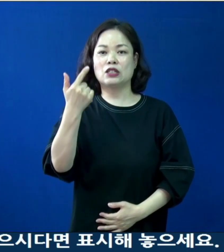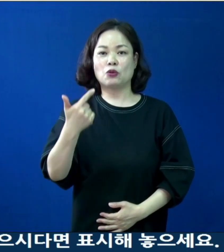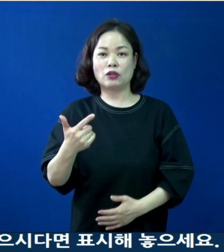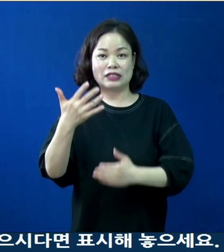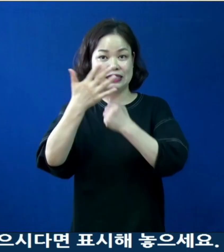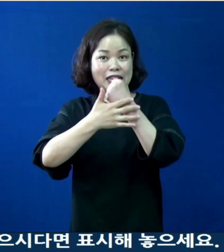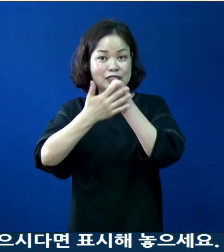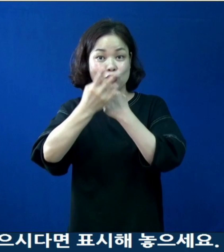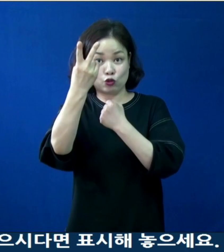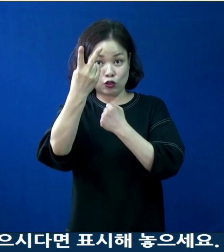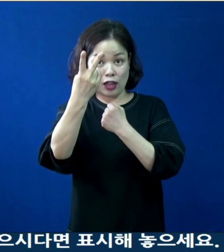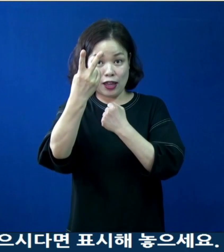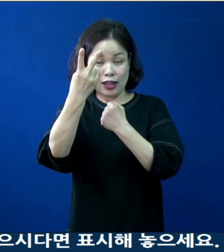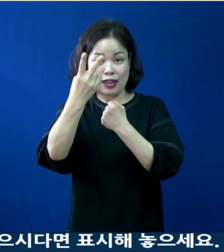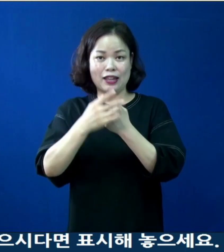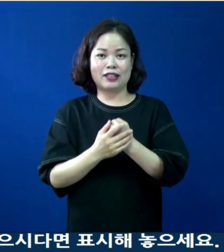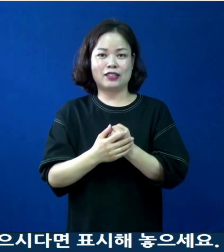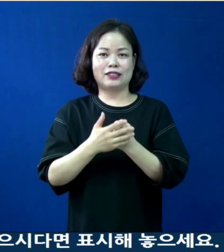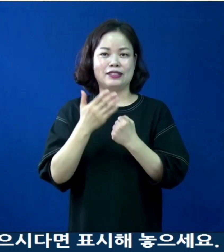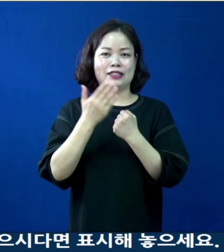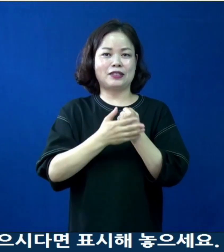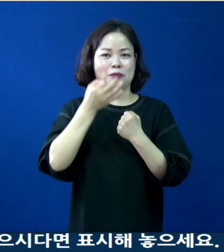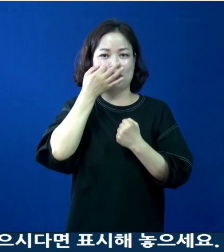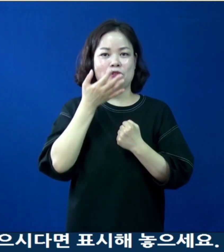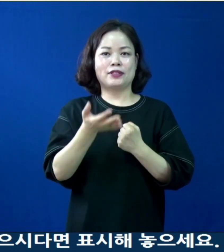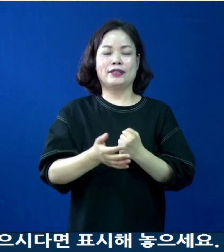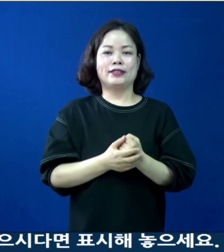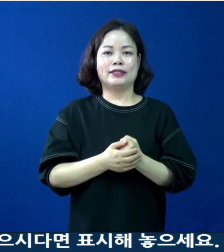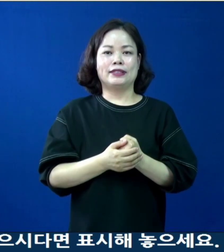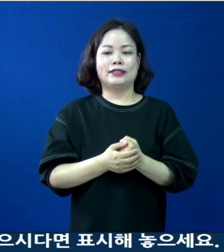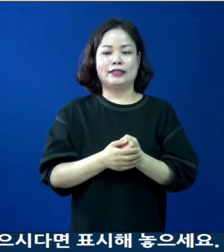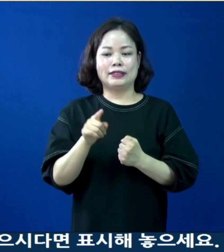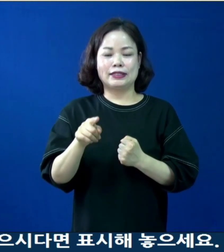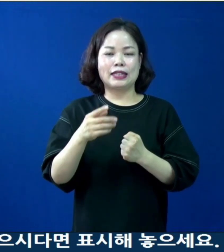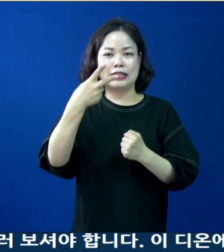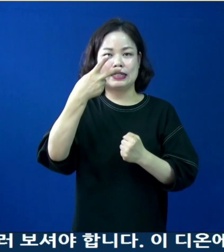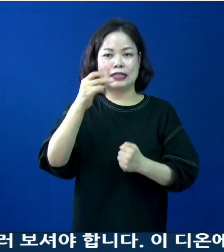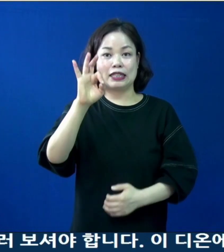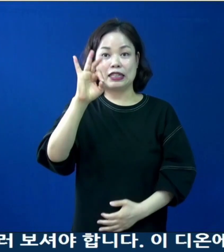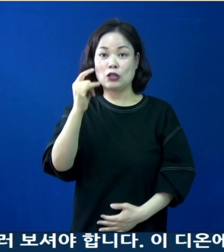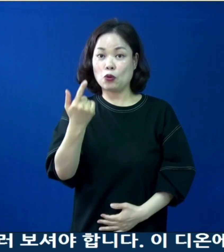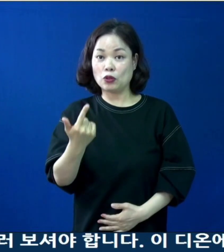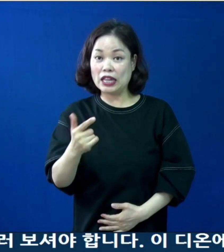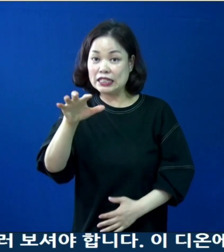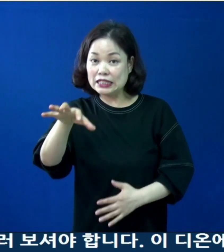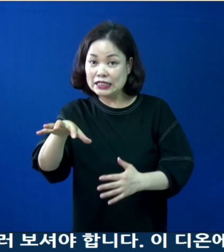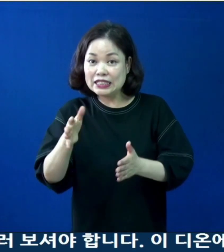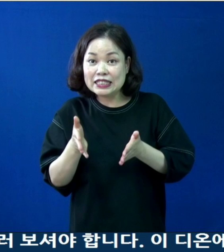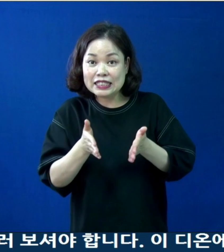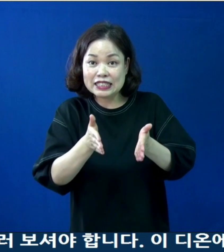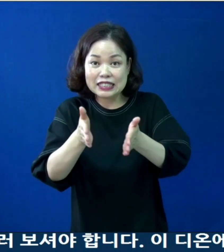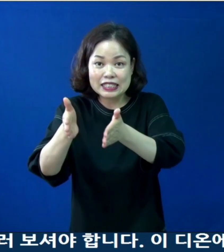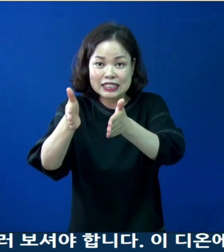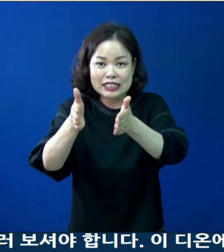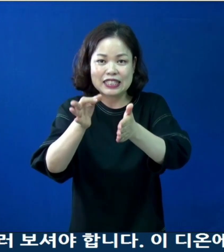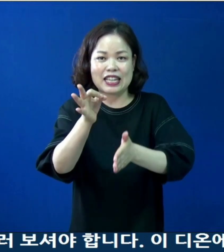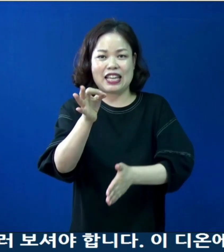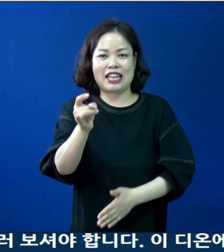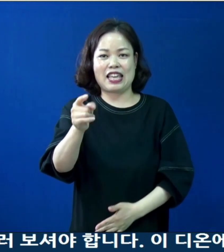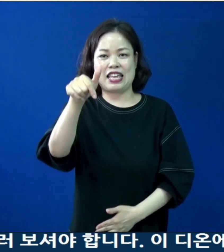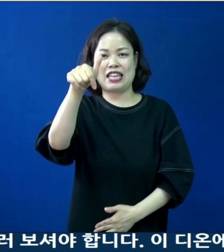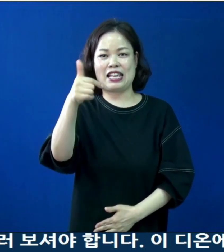많은데 두 그림만 보여드릴게요. 디온. 이 디온 안에 있는 이 길이